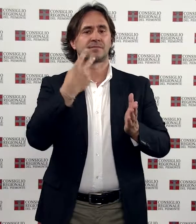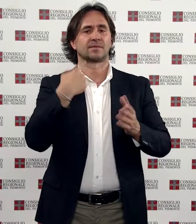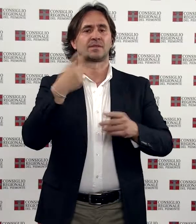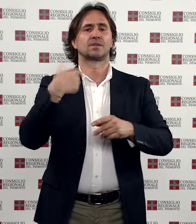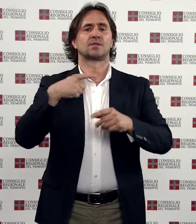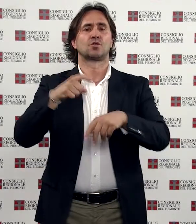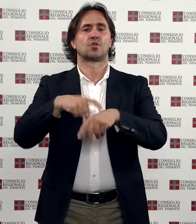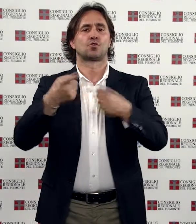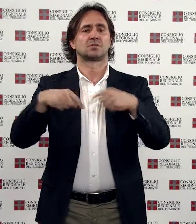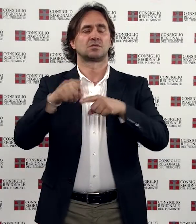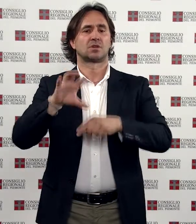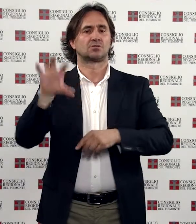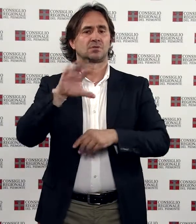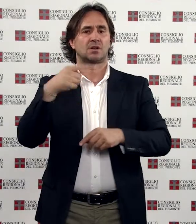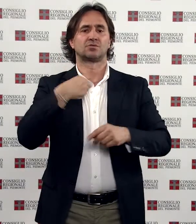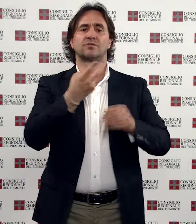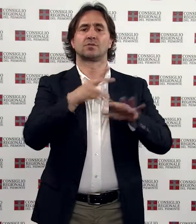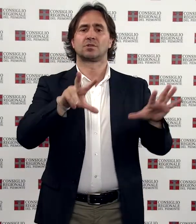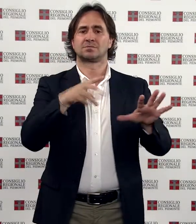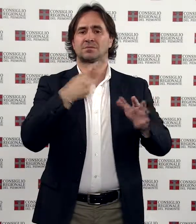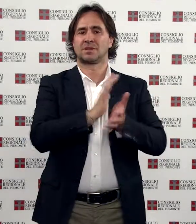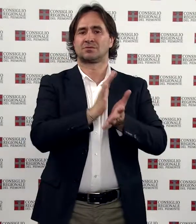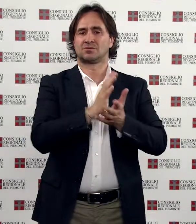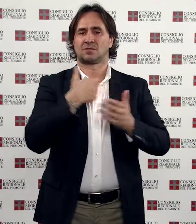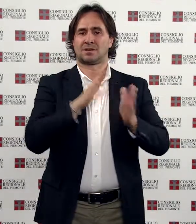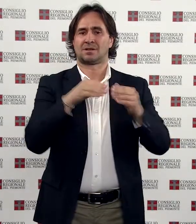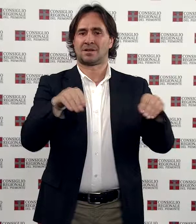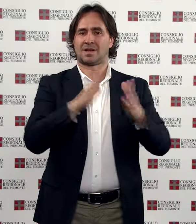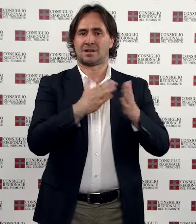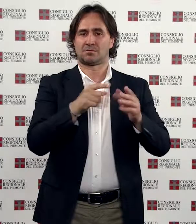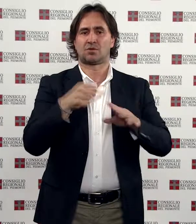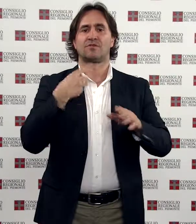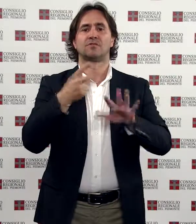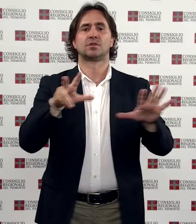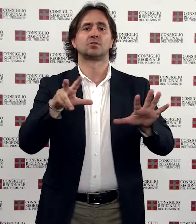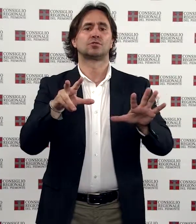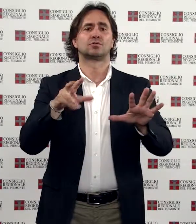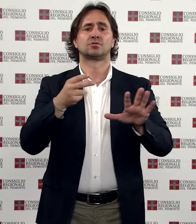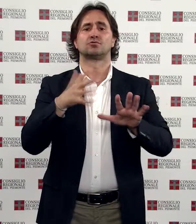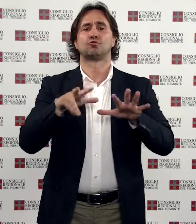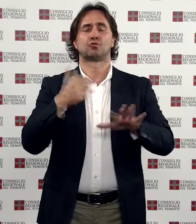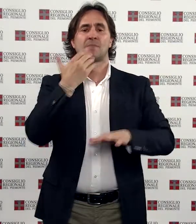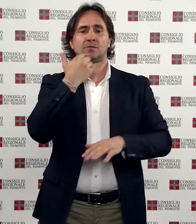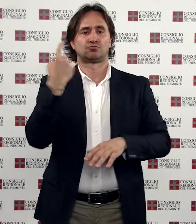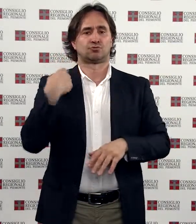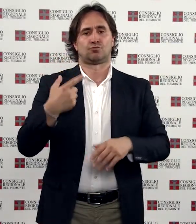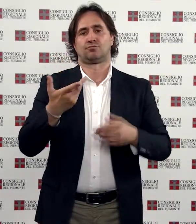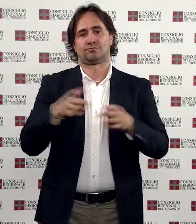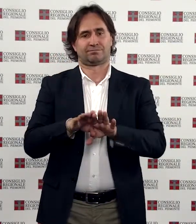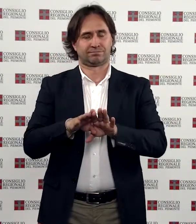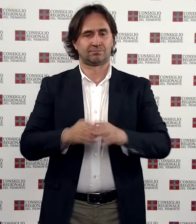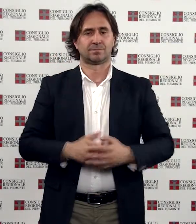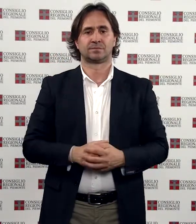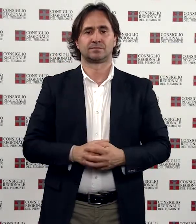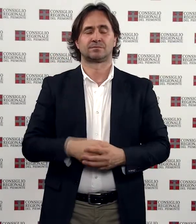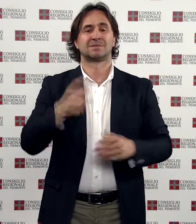Consiglio regionale alla 28ª edizione del Salone del Libro, che ha chiuso i battenti il 18 maggio. Sul sito del Consiglio è